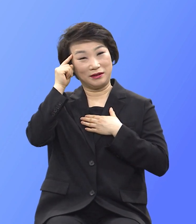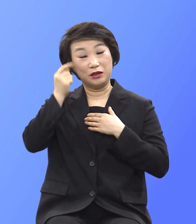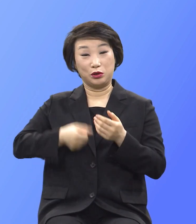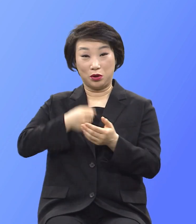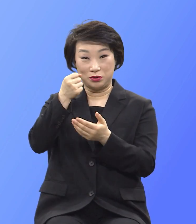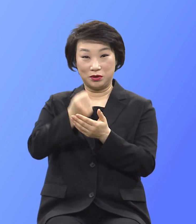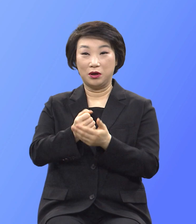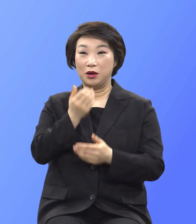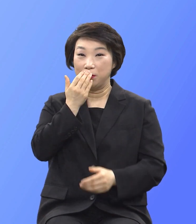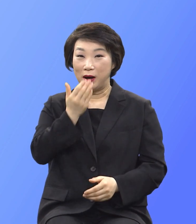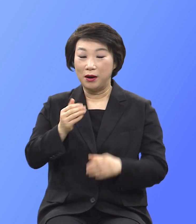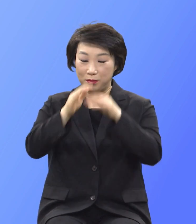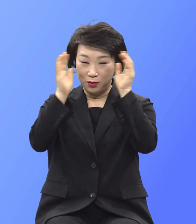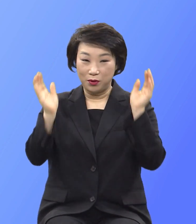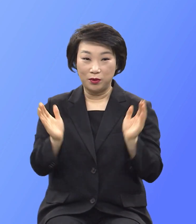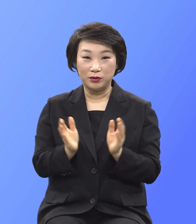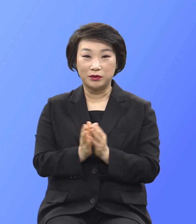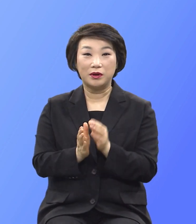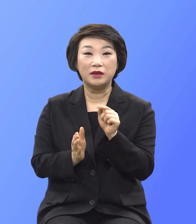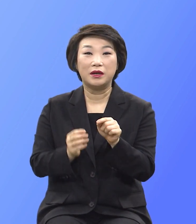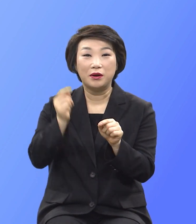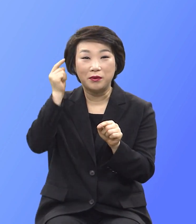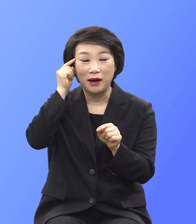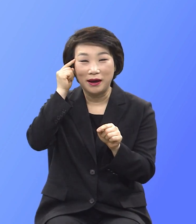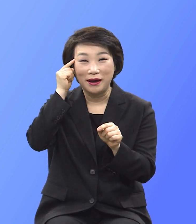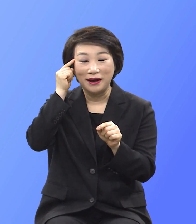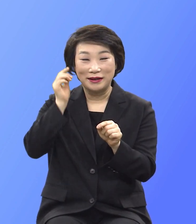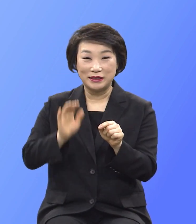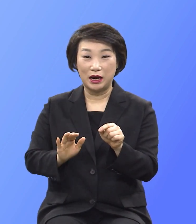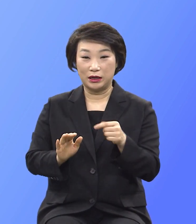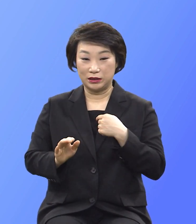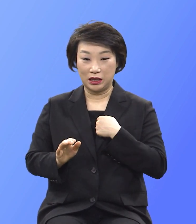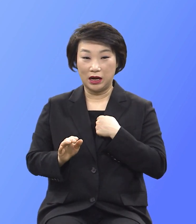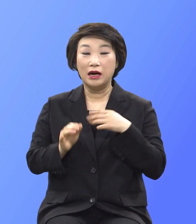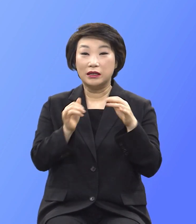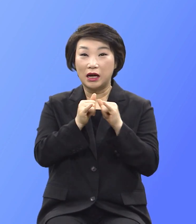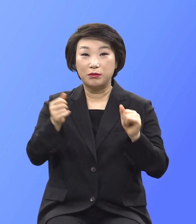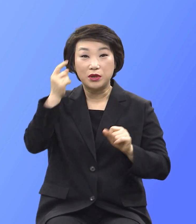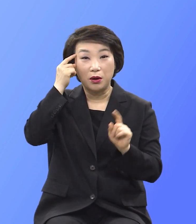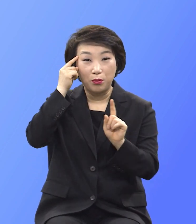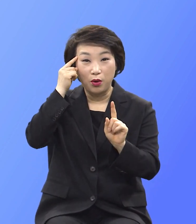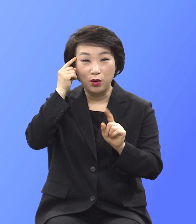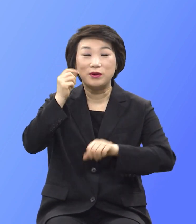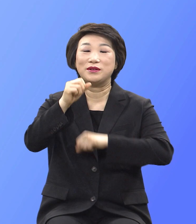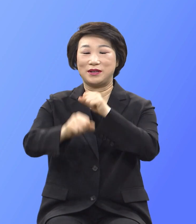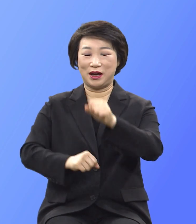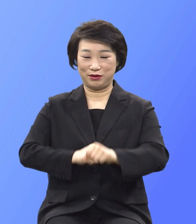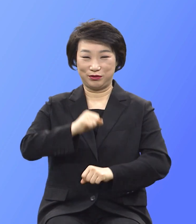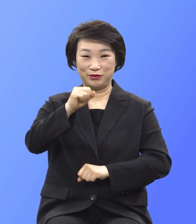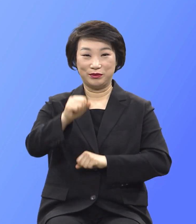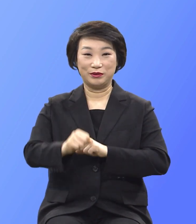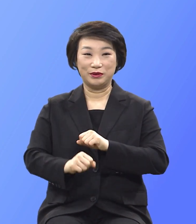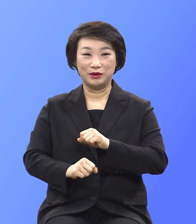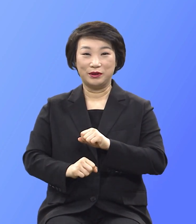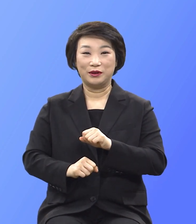수 있는 모든 것이 어떻게 생각하든지 자유하게